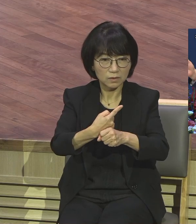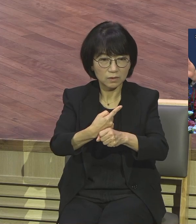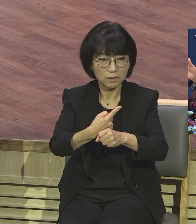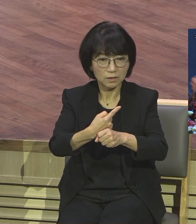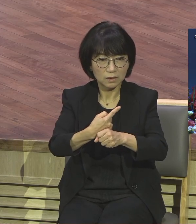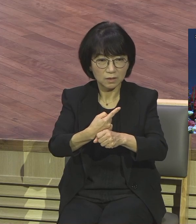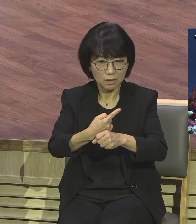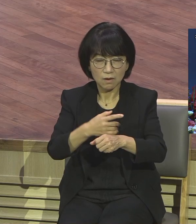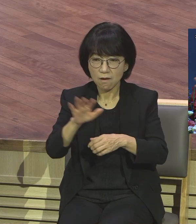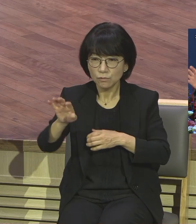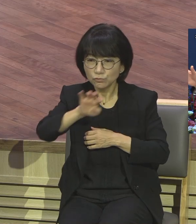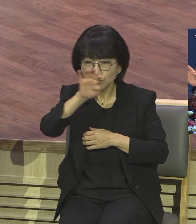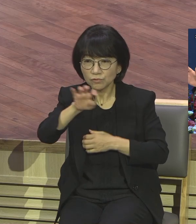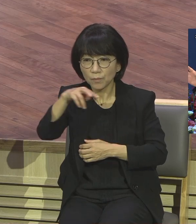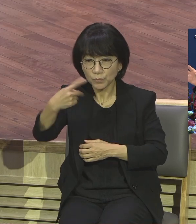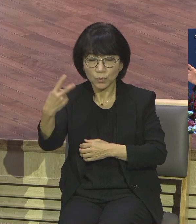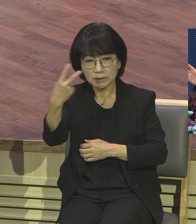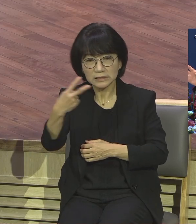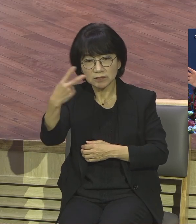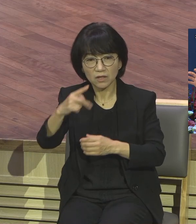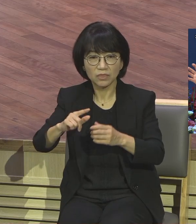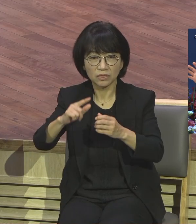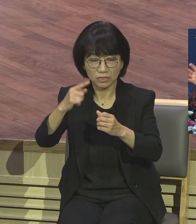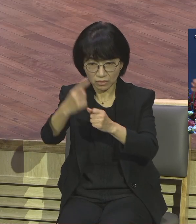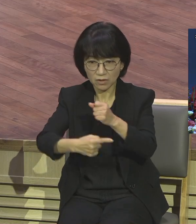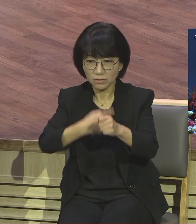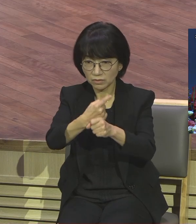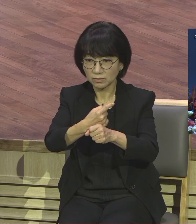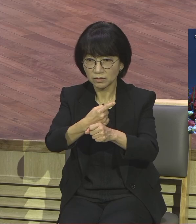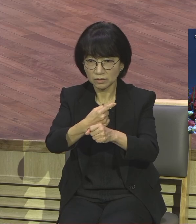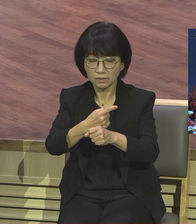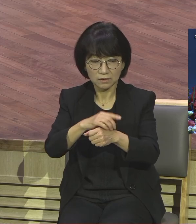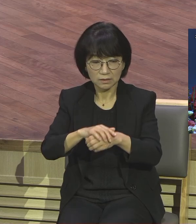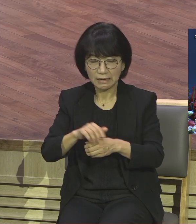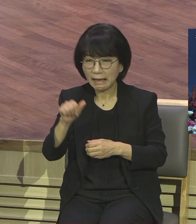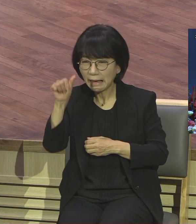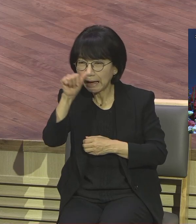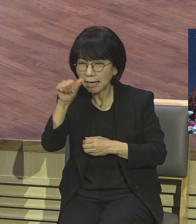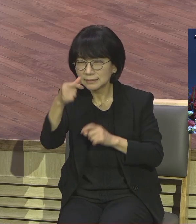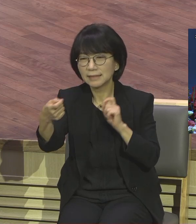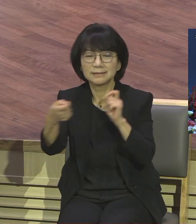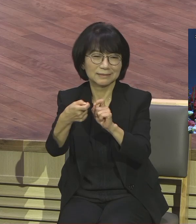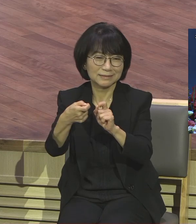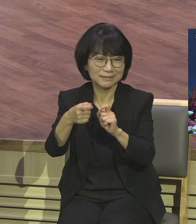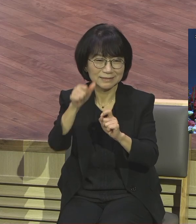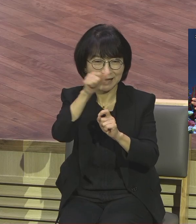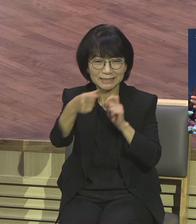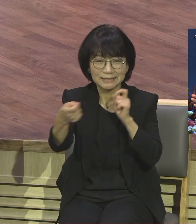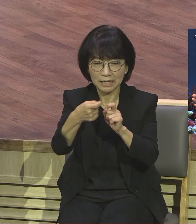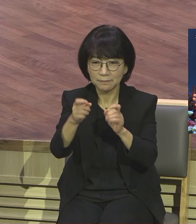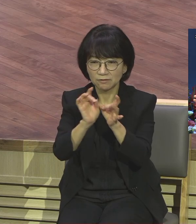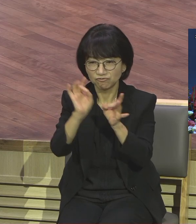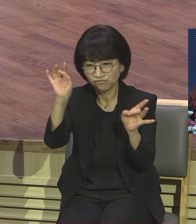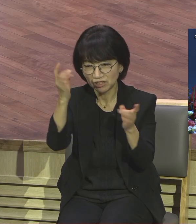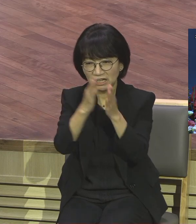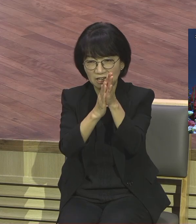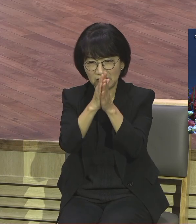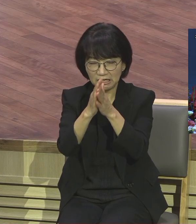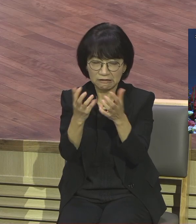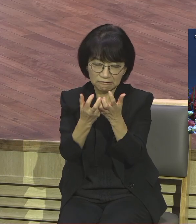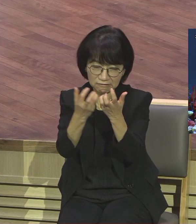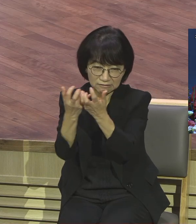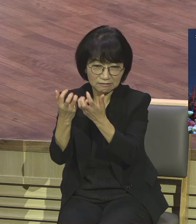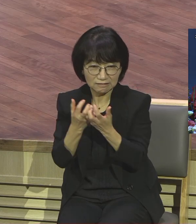다 2000년 됐어요. 이 아시아만 이게 하여튼간에 이게 지금 얼마 안 된단 말이에요. 우리 아시아만 우상 나라 지금도